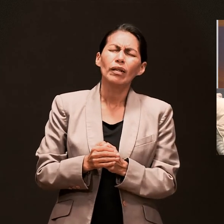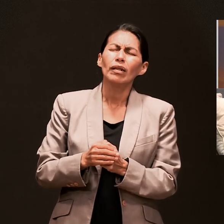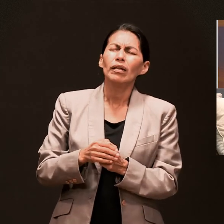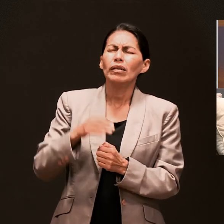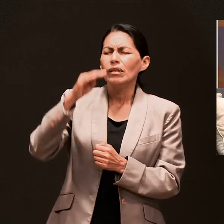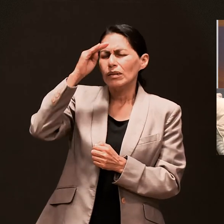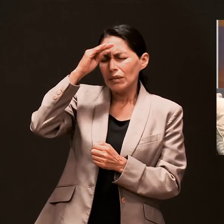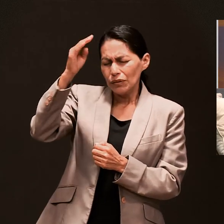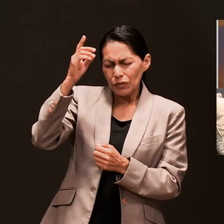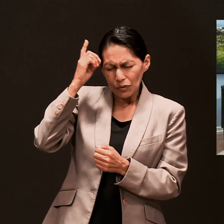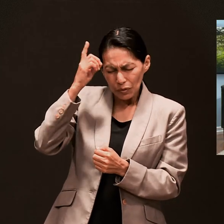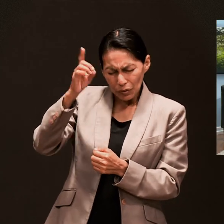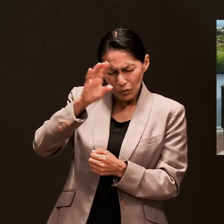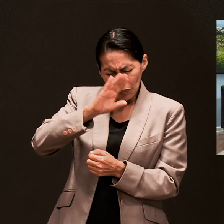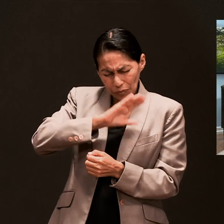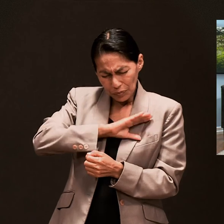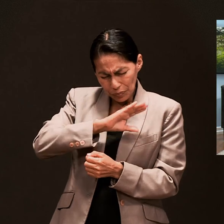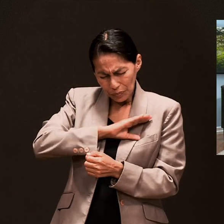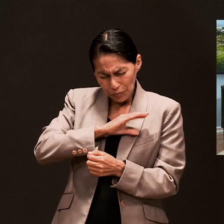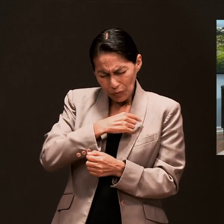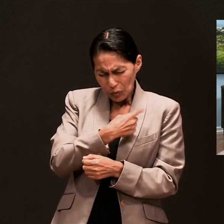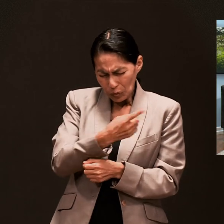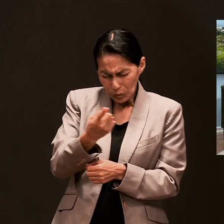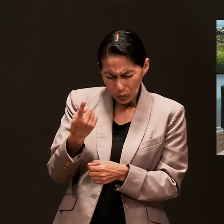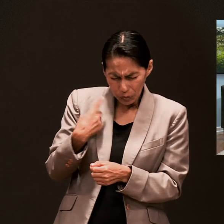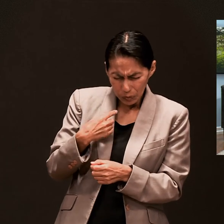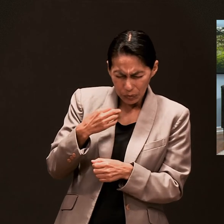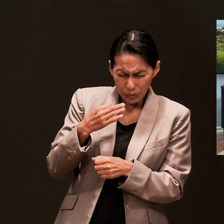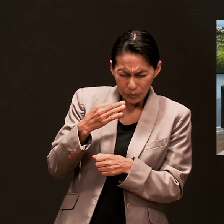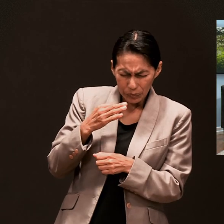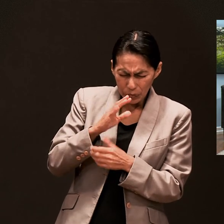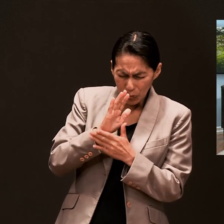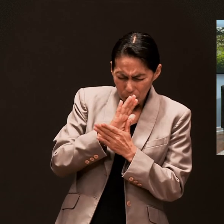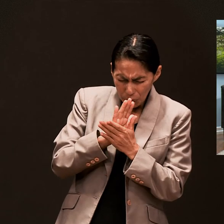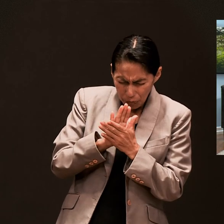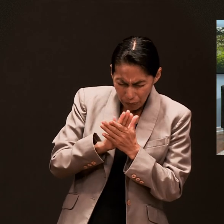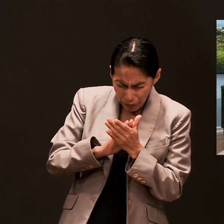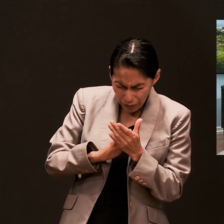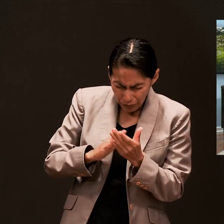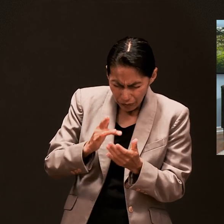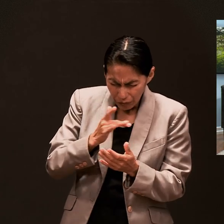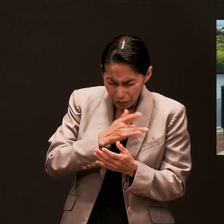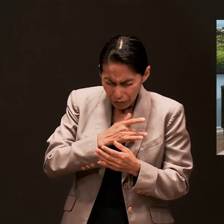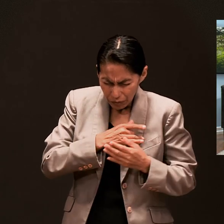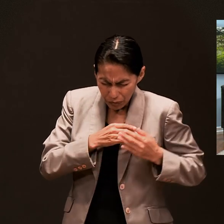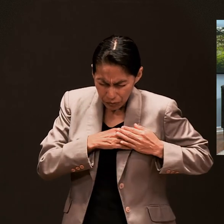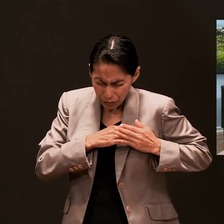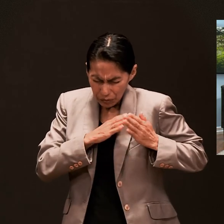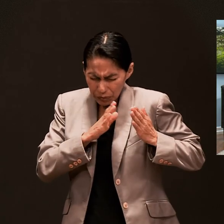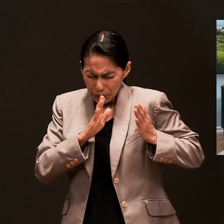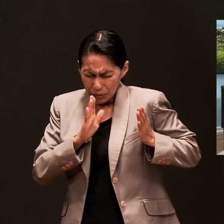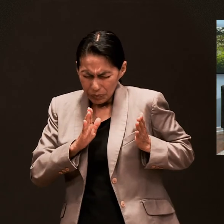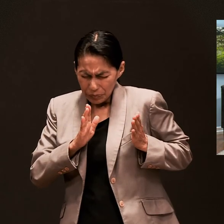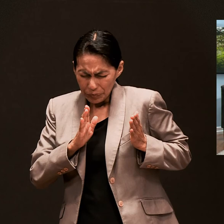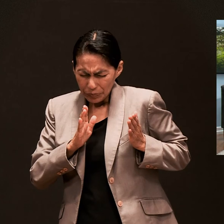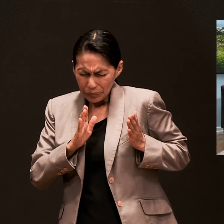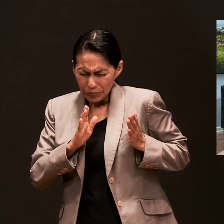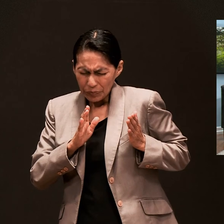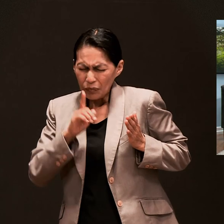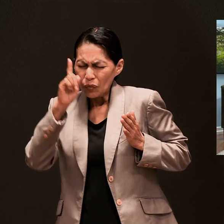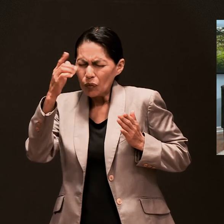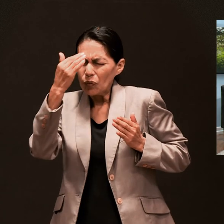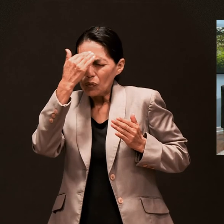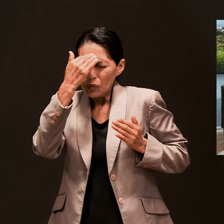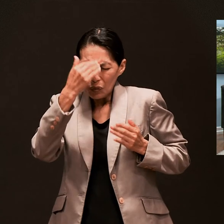tú sabes dar Querido Dios aquí estamos nosotros inclinando nuestro corazón